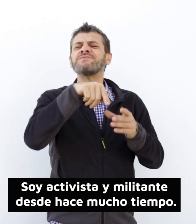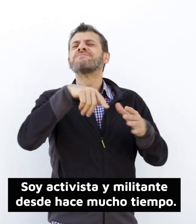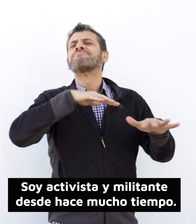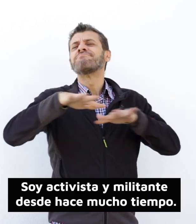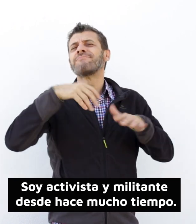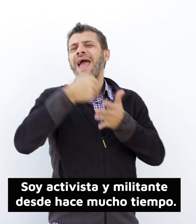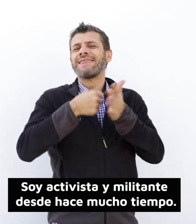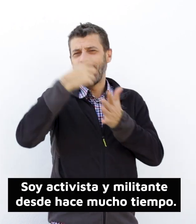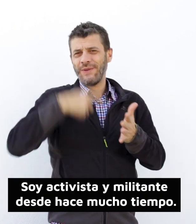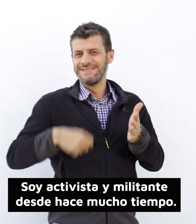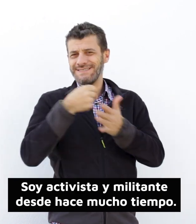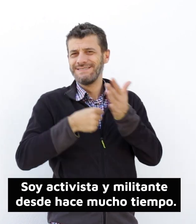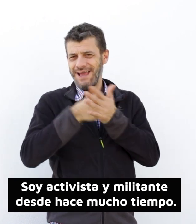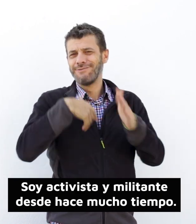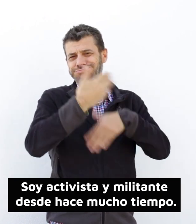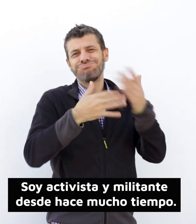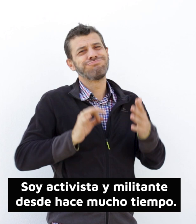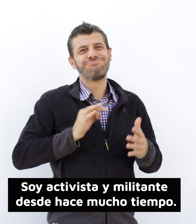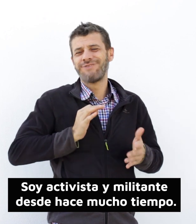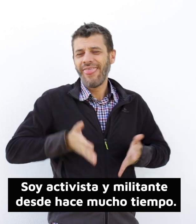soy activista y militante desde hace mucho tiempo,